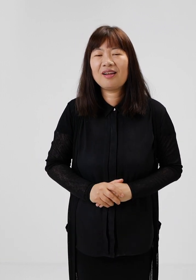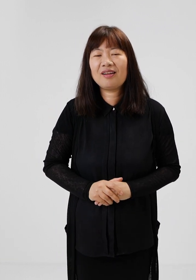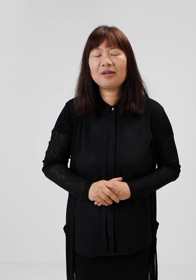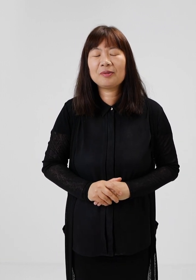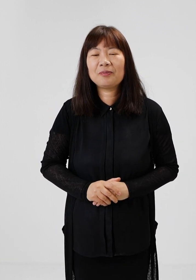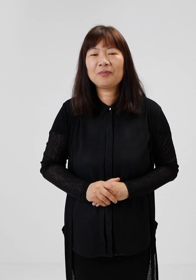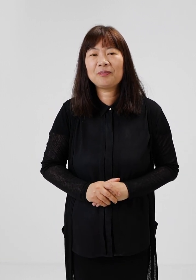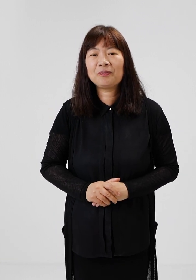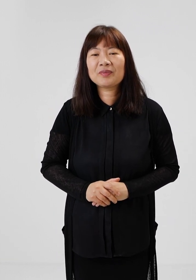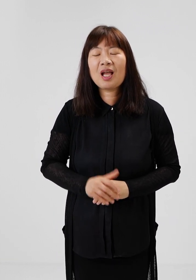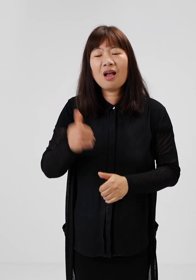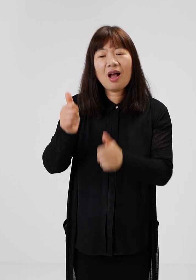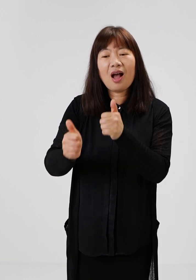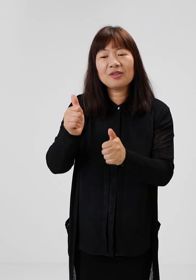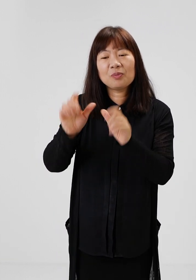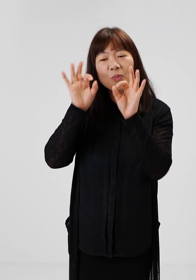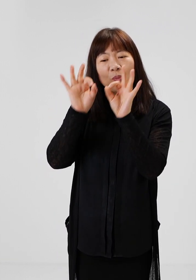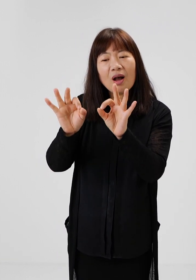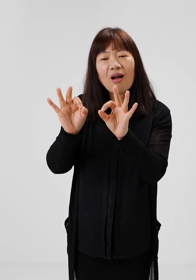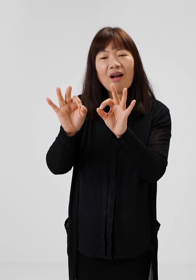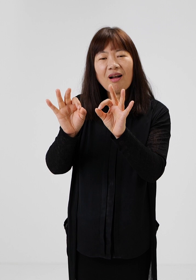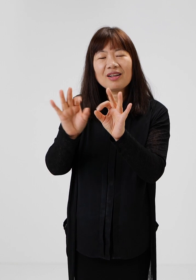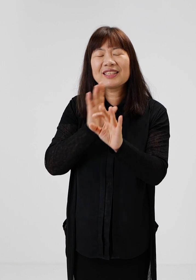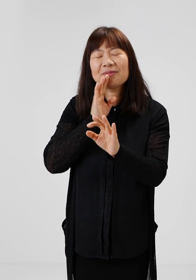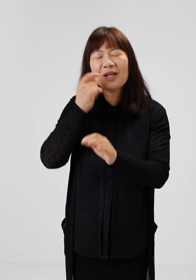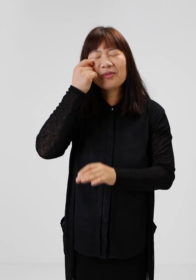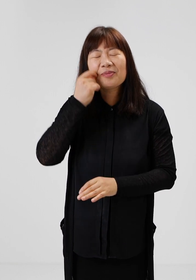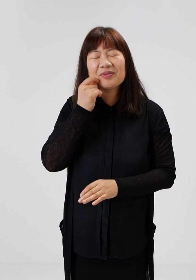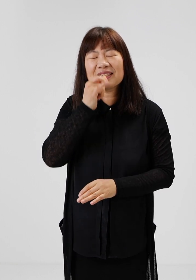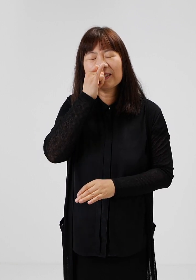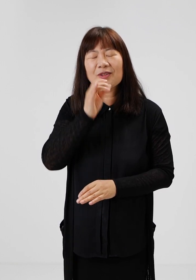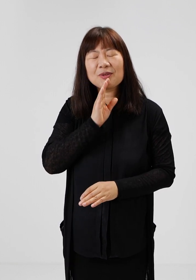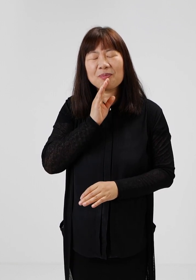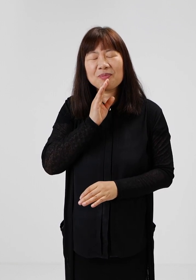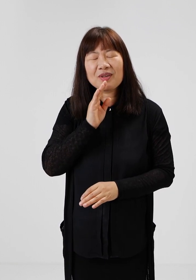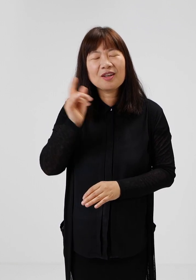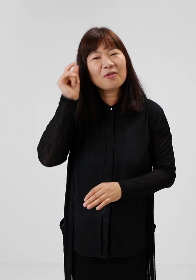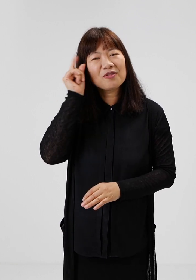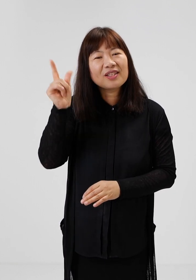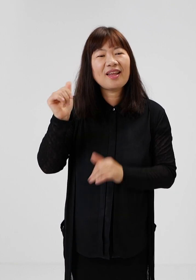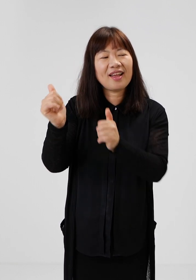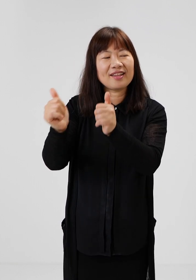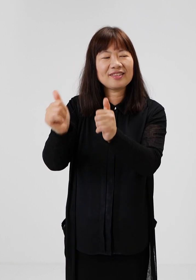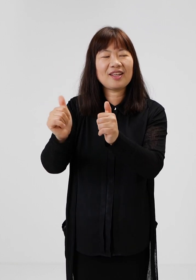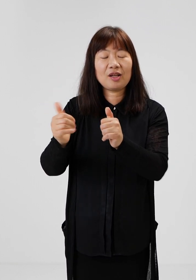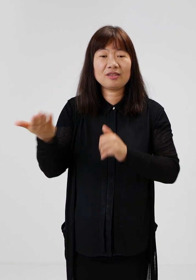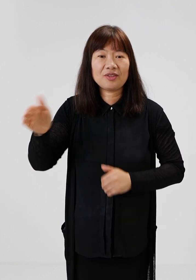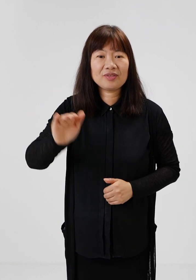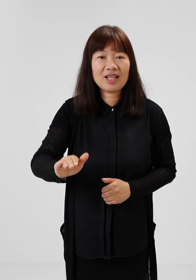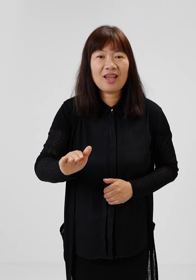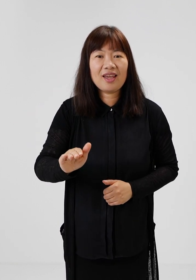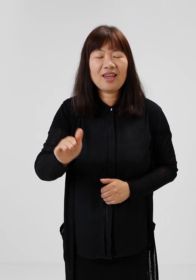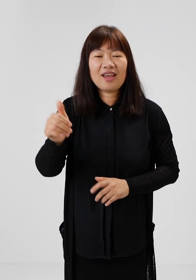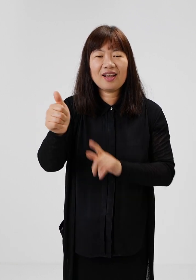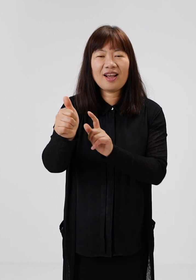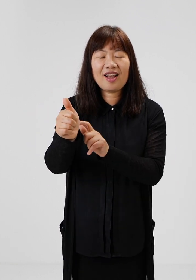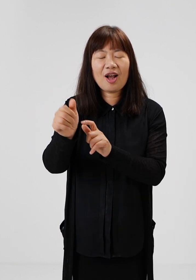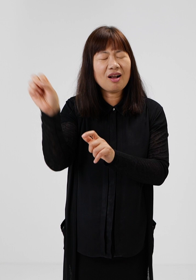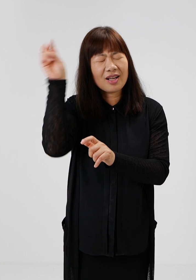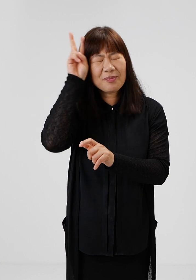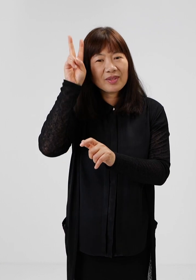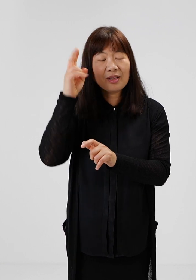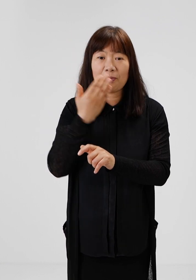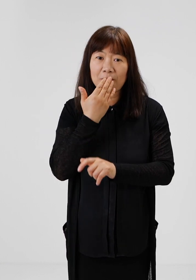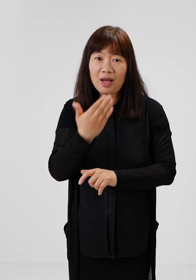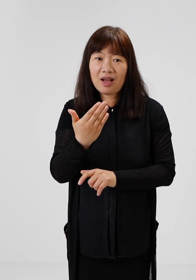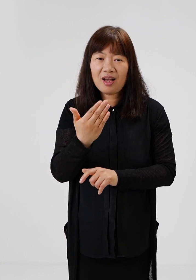뛰는 거 볼 때마다 눈물이 나요. 정말 대단하다. 대단하다. 근데 그 선수도 그거 하루아침에